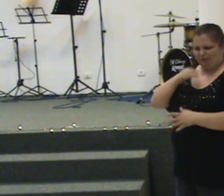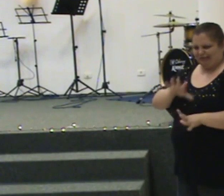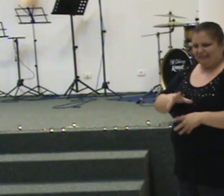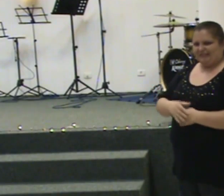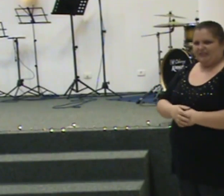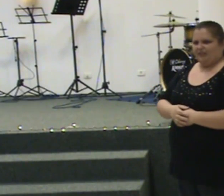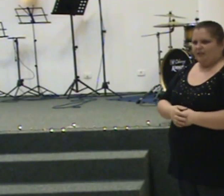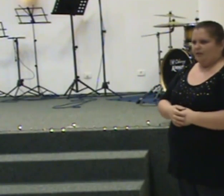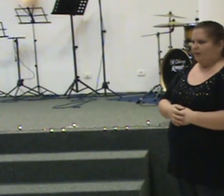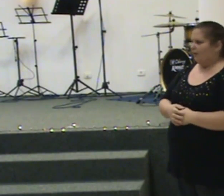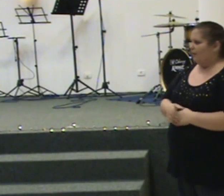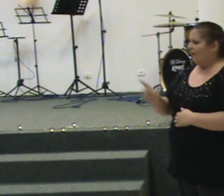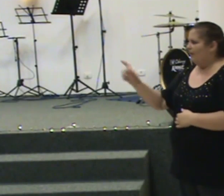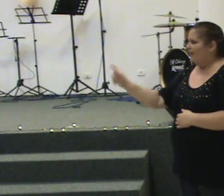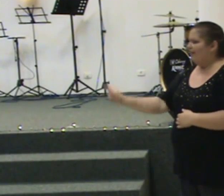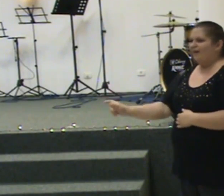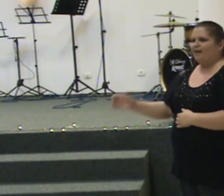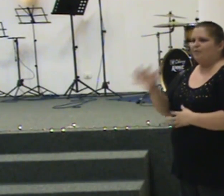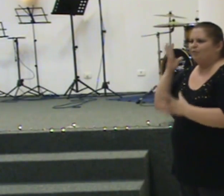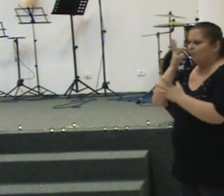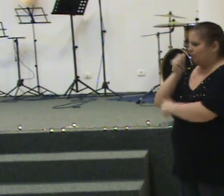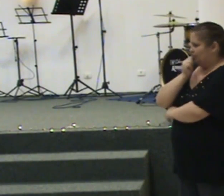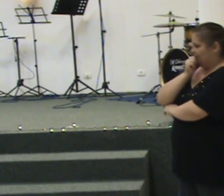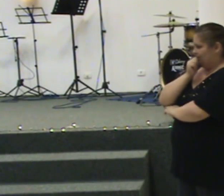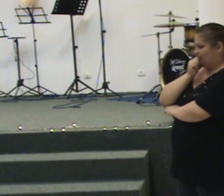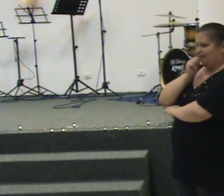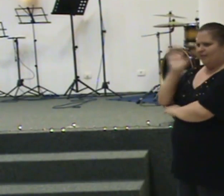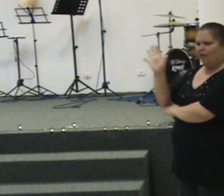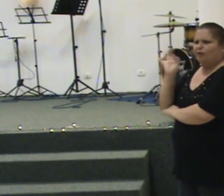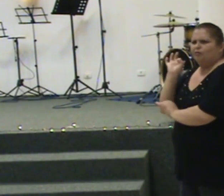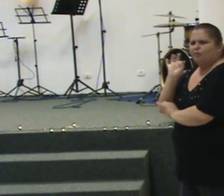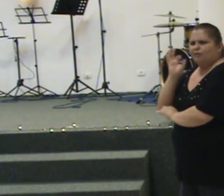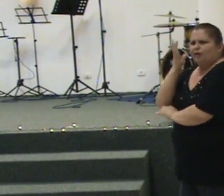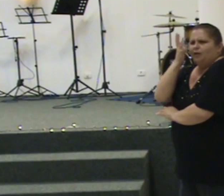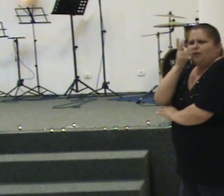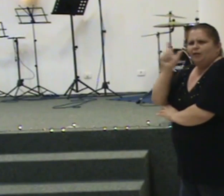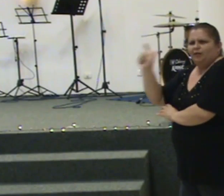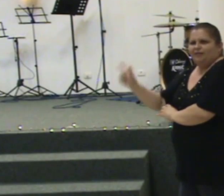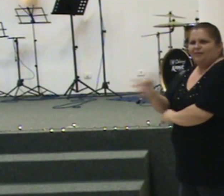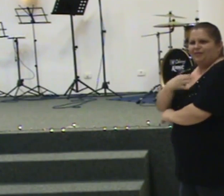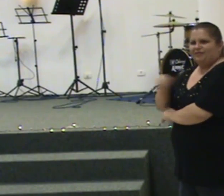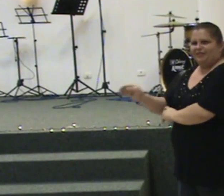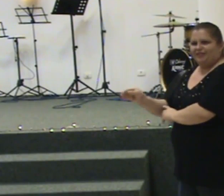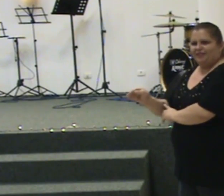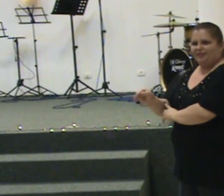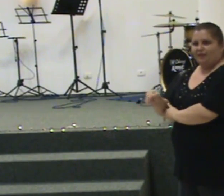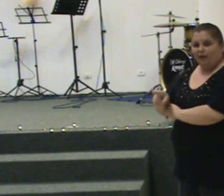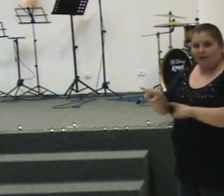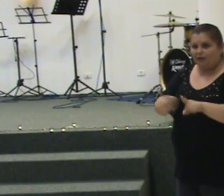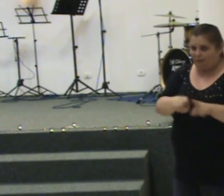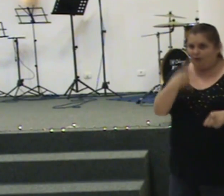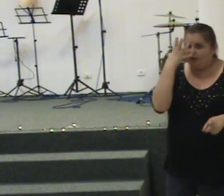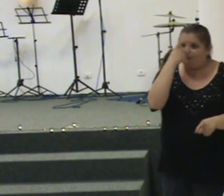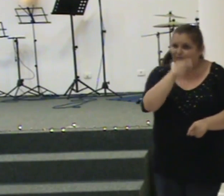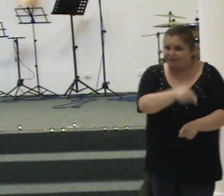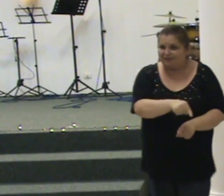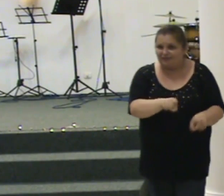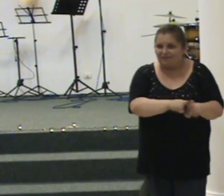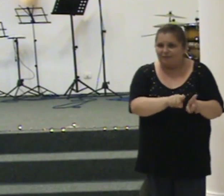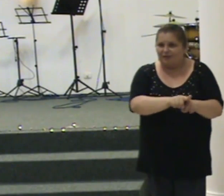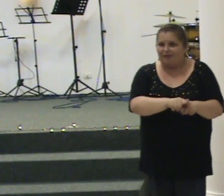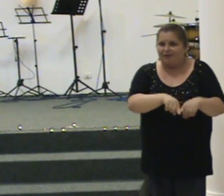olhavam aquela menina bonita. Eles também eram bonitos, mas estavam sujos. Eles também eram decentes, mas